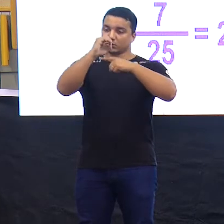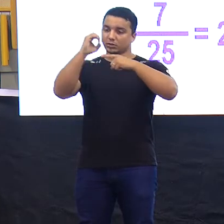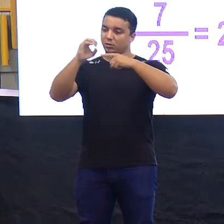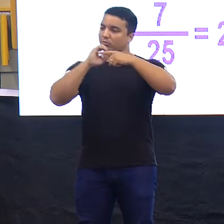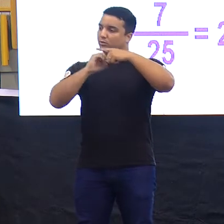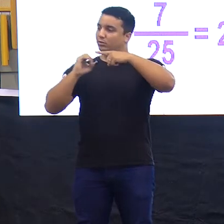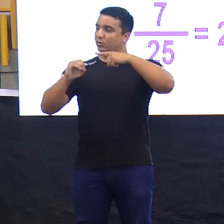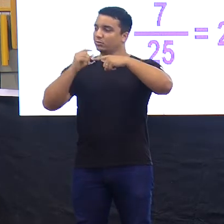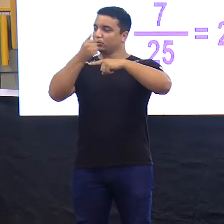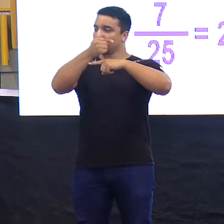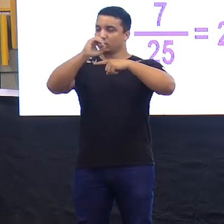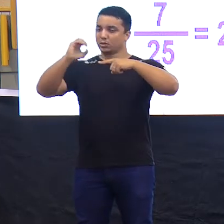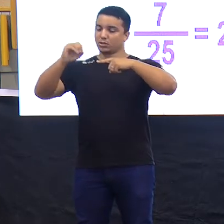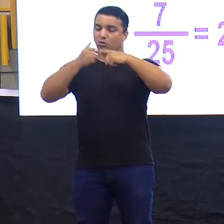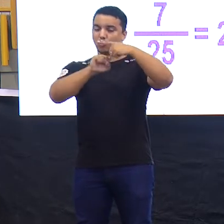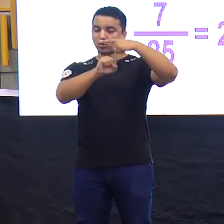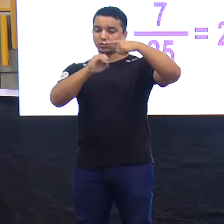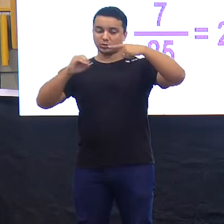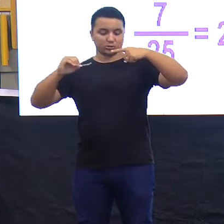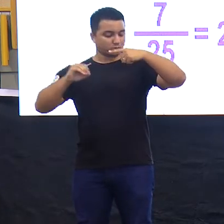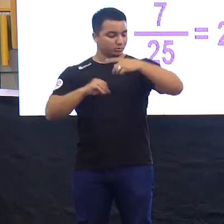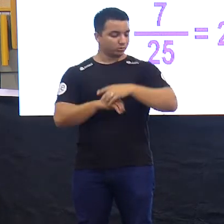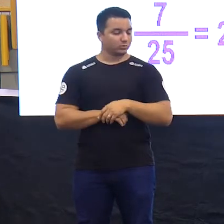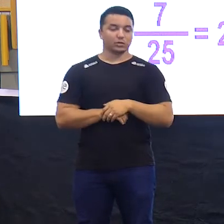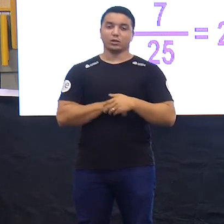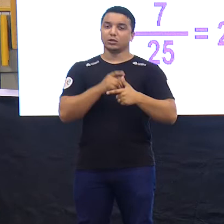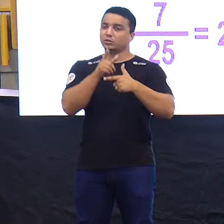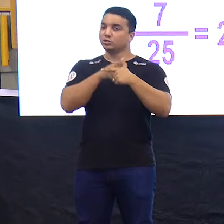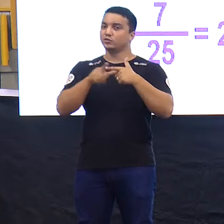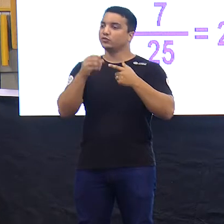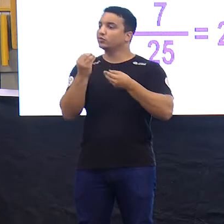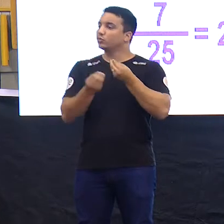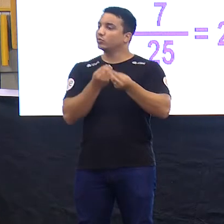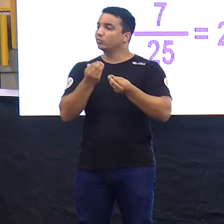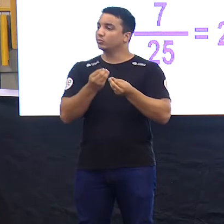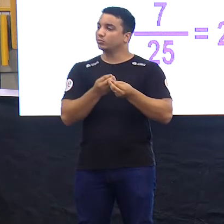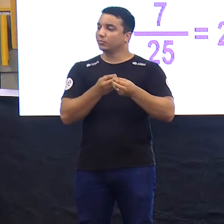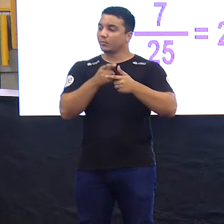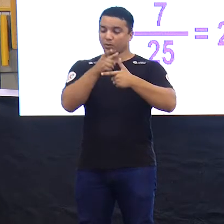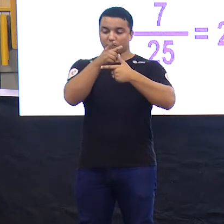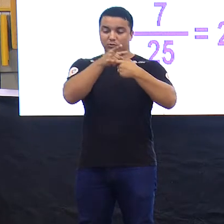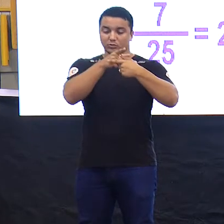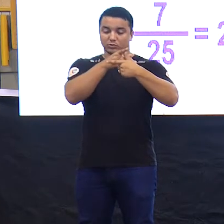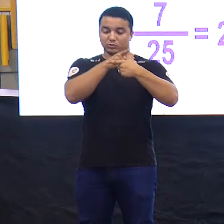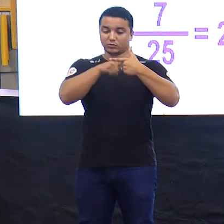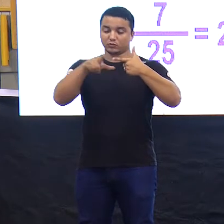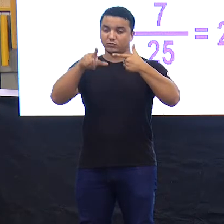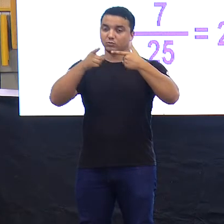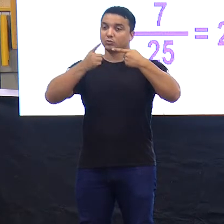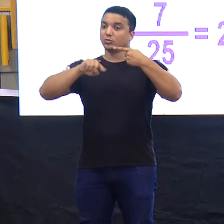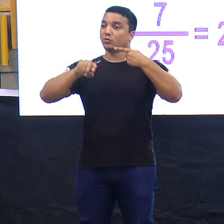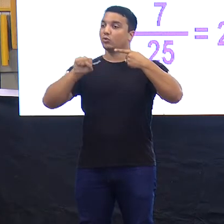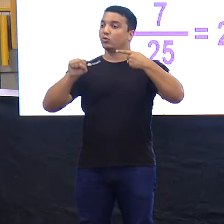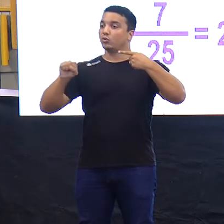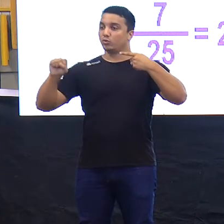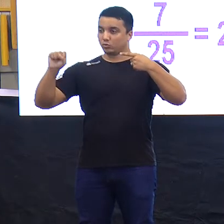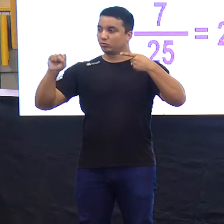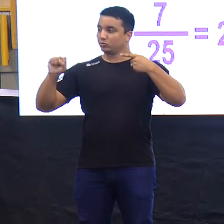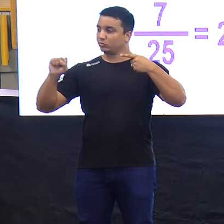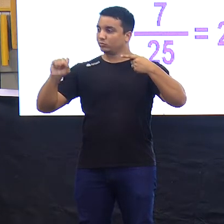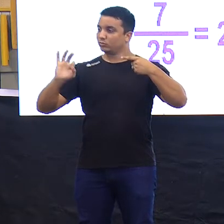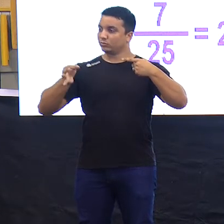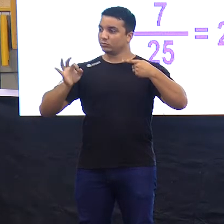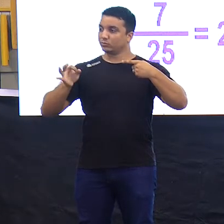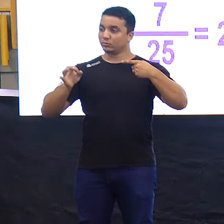zeros em cima e acrescento 2 zeros embaixo. E agora eu faço o quê? Divide por